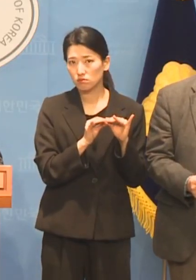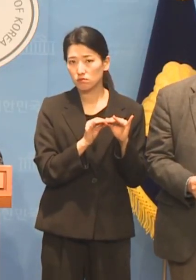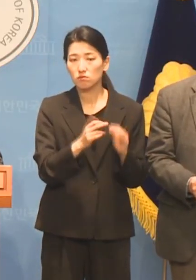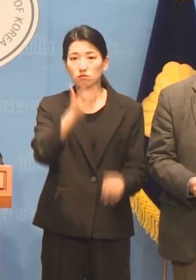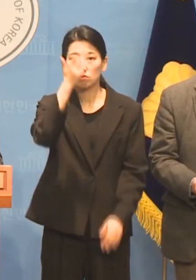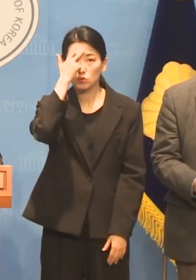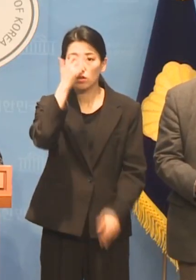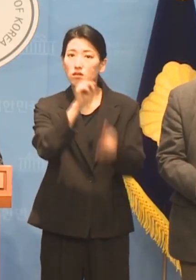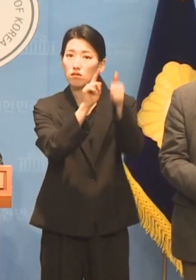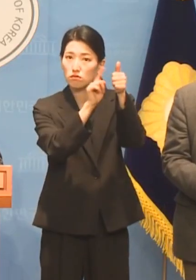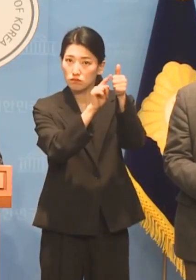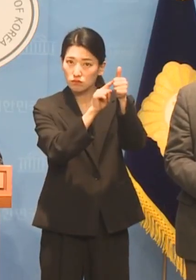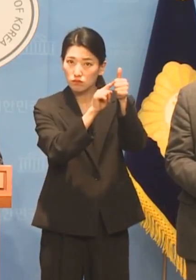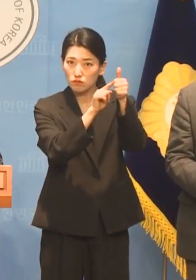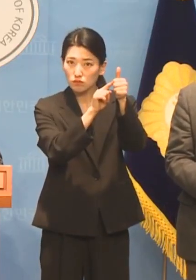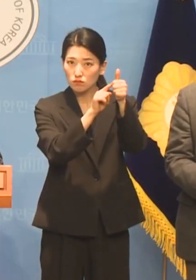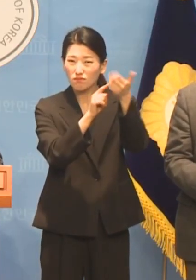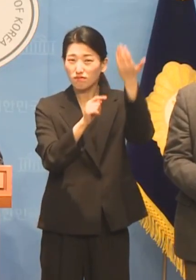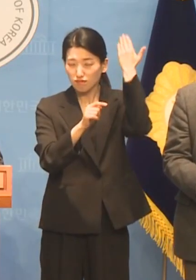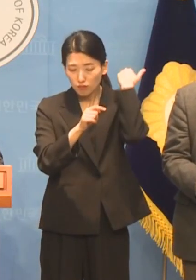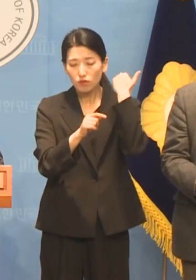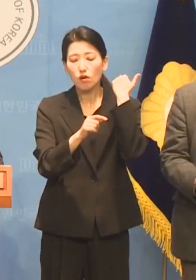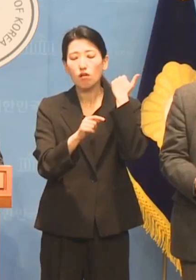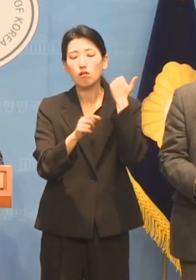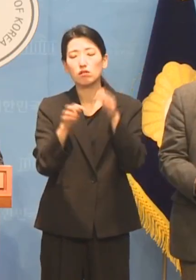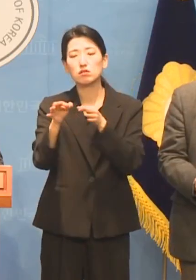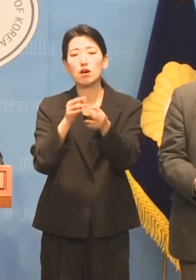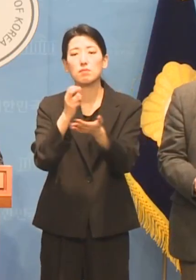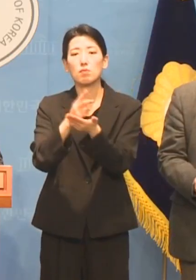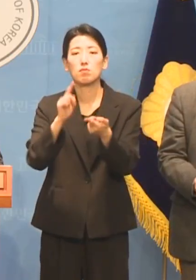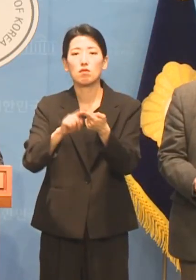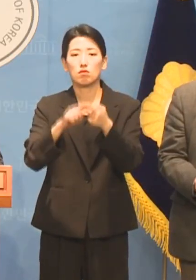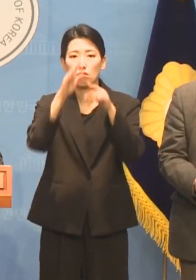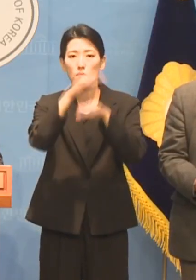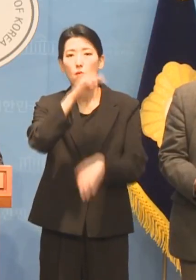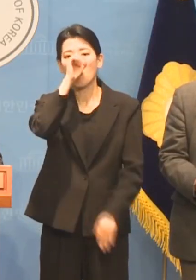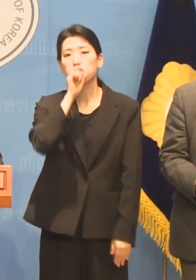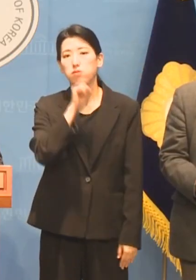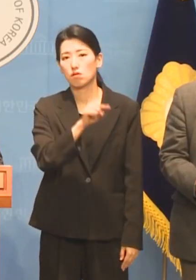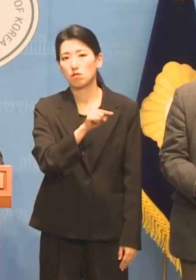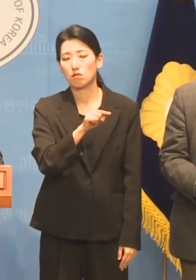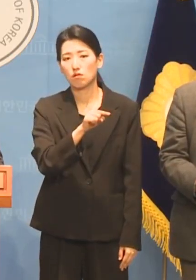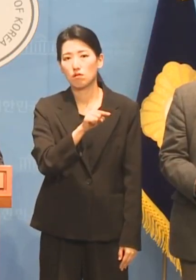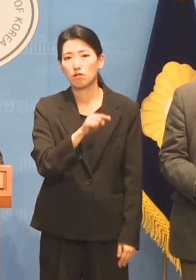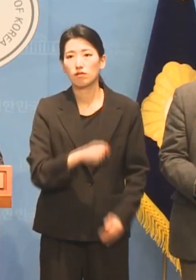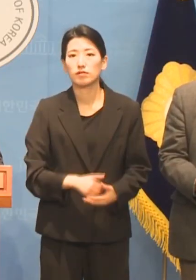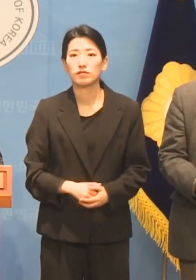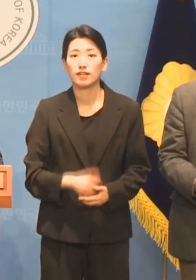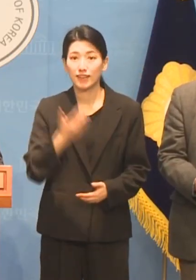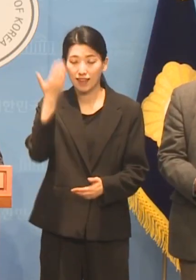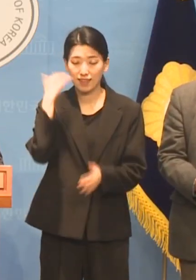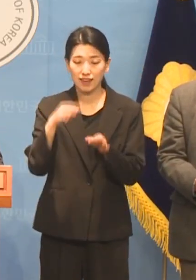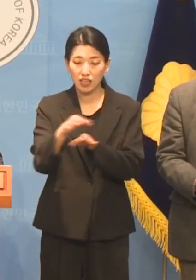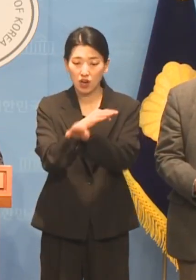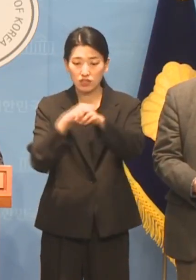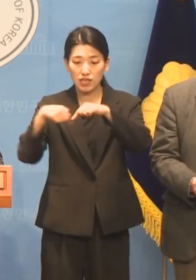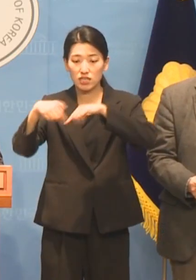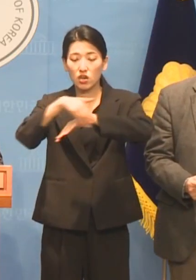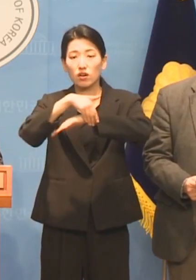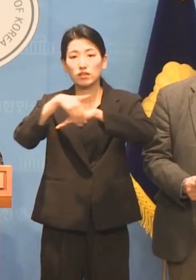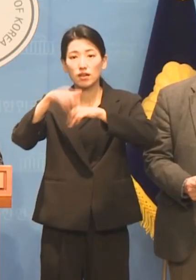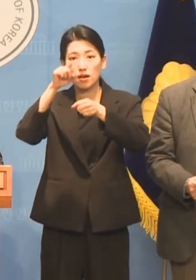같은 문제의식을 제기한 바 있습니다. 지난 2021년 발간된 경제정책